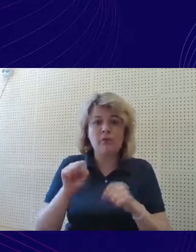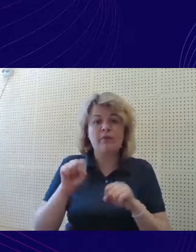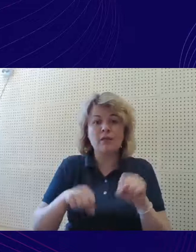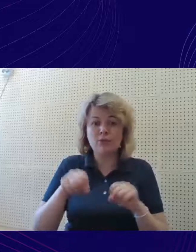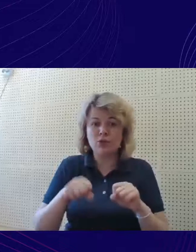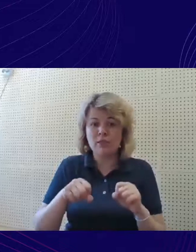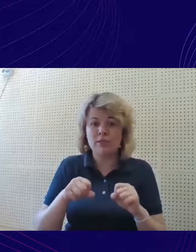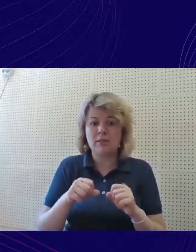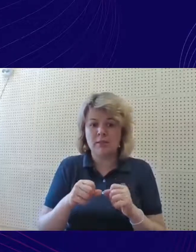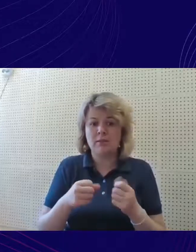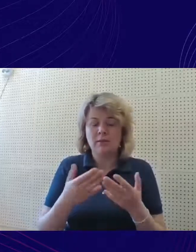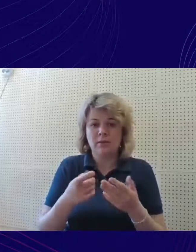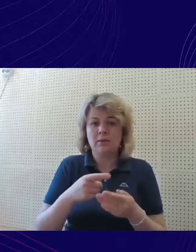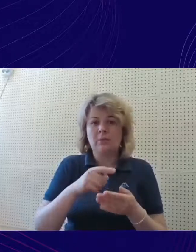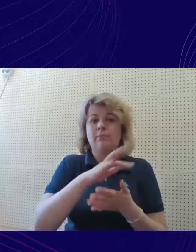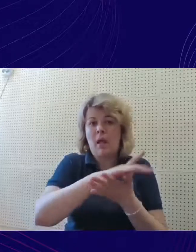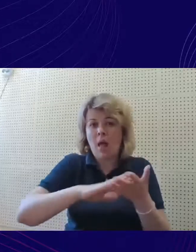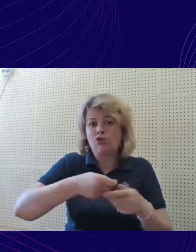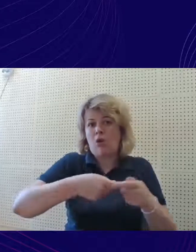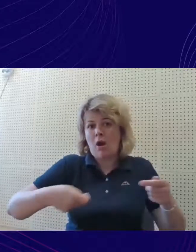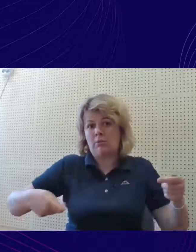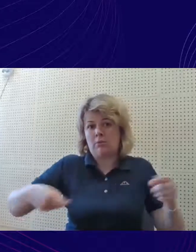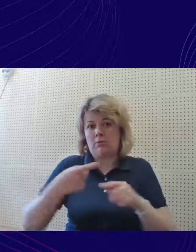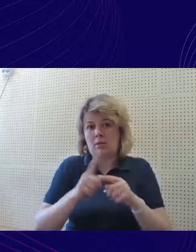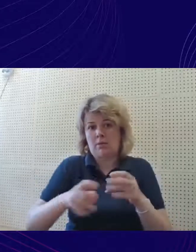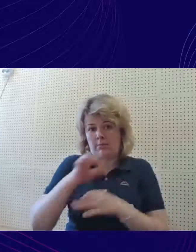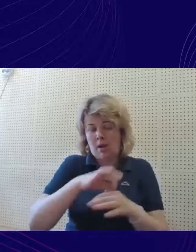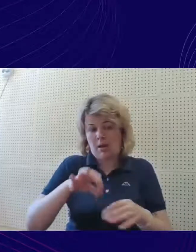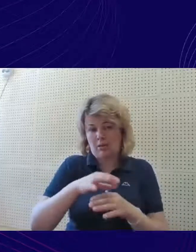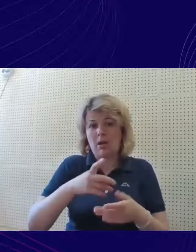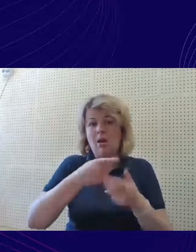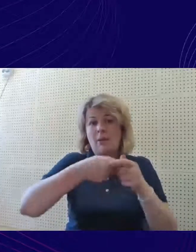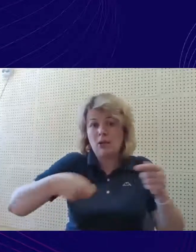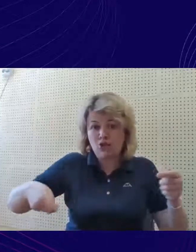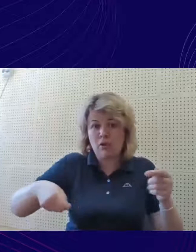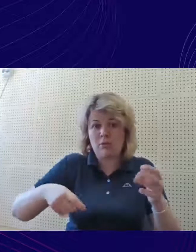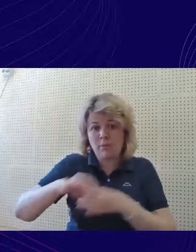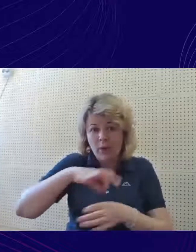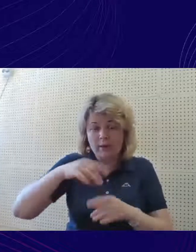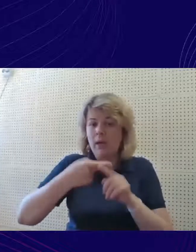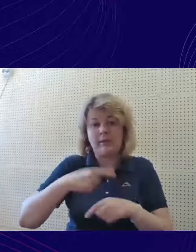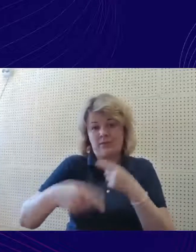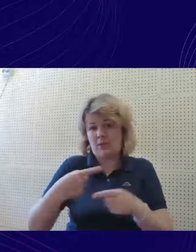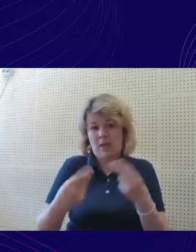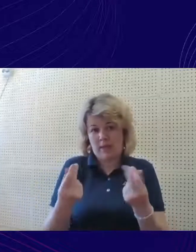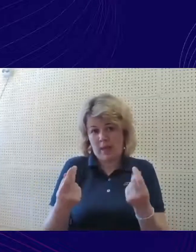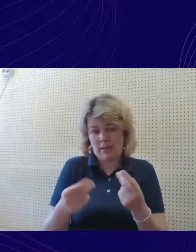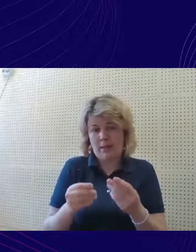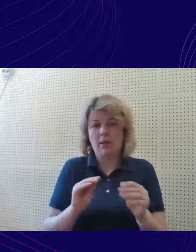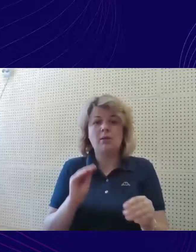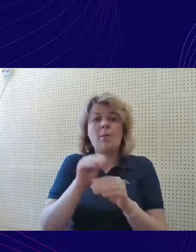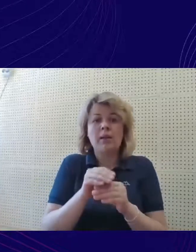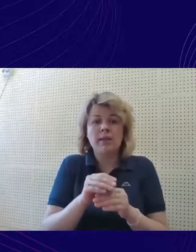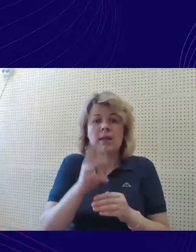возможности пролонгировать проект, потому что пролонгация – это всегда деньги. Это зарплата людей, дополнительная